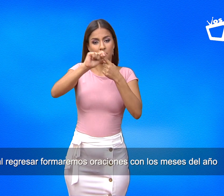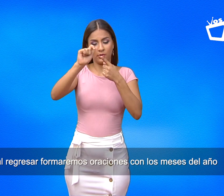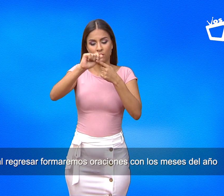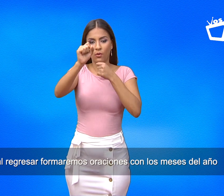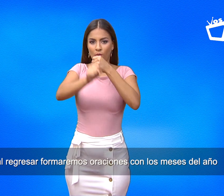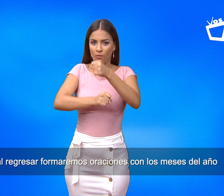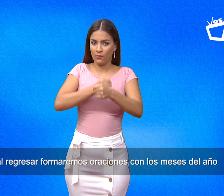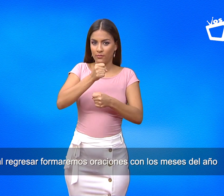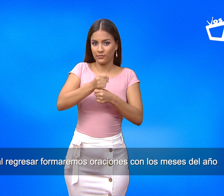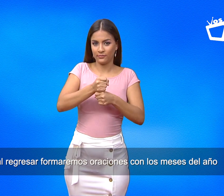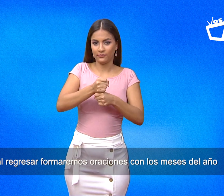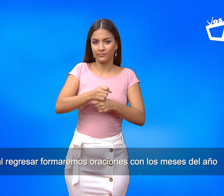año